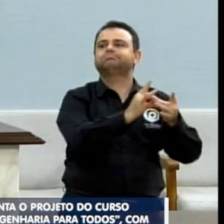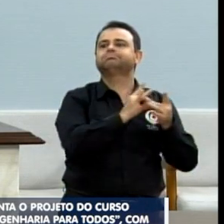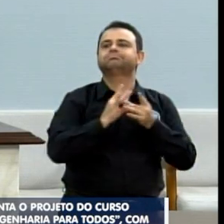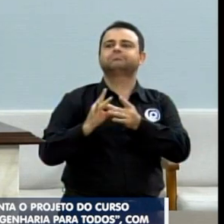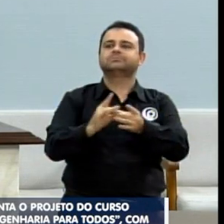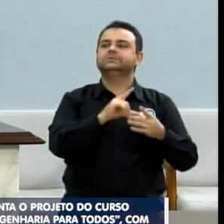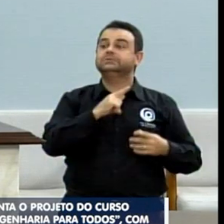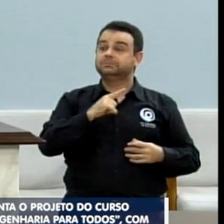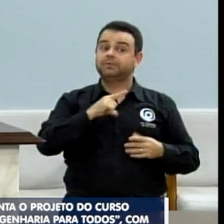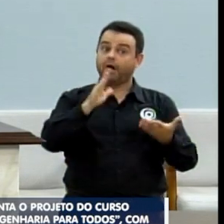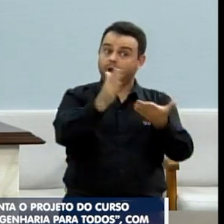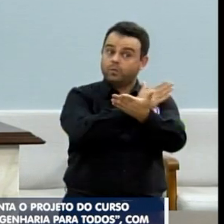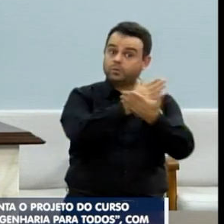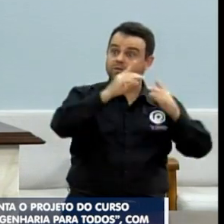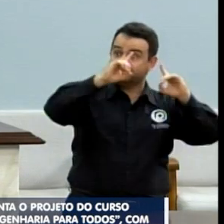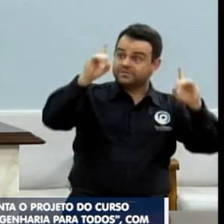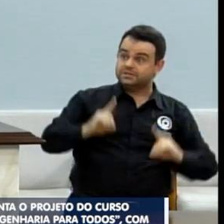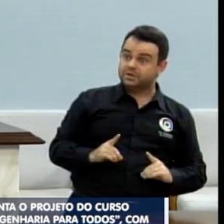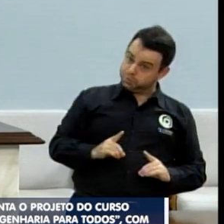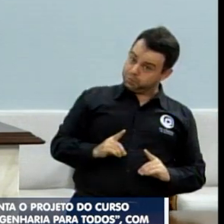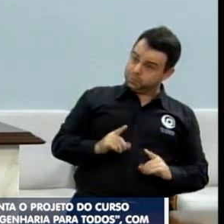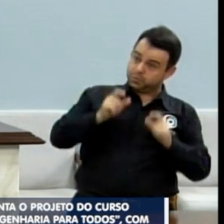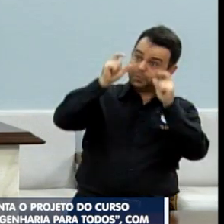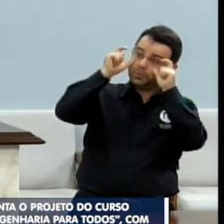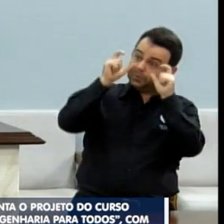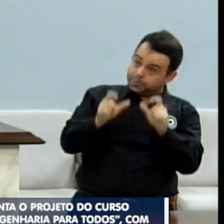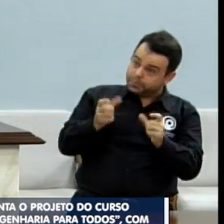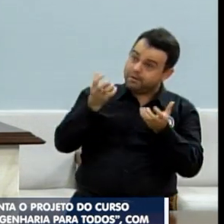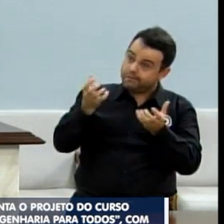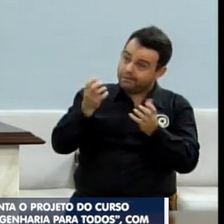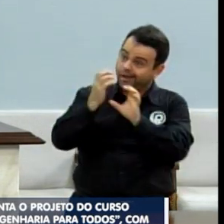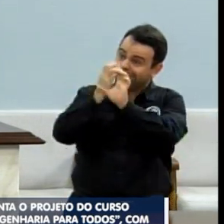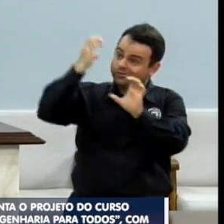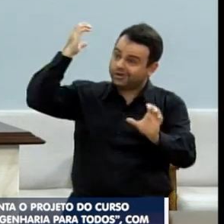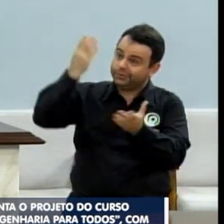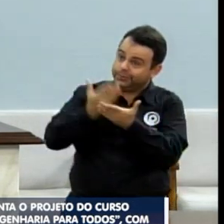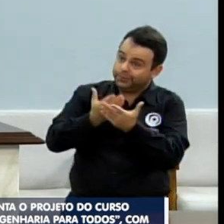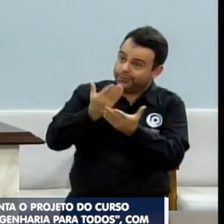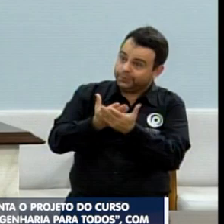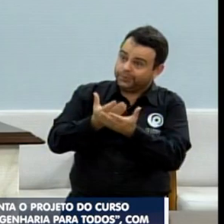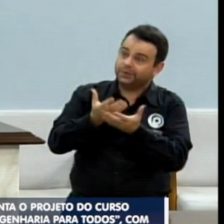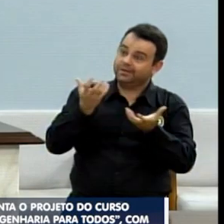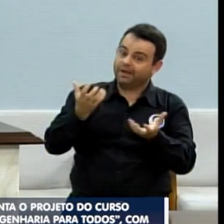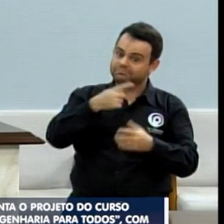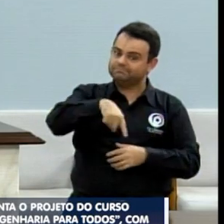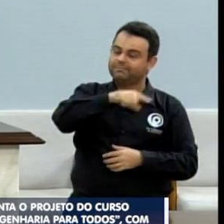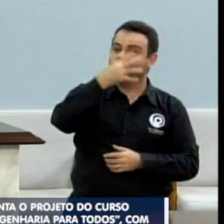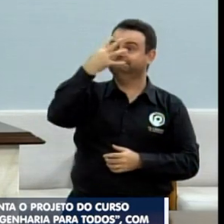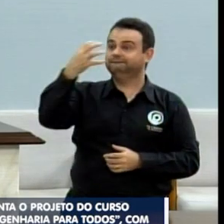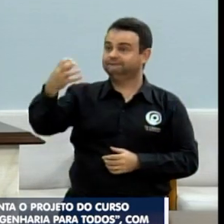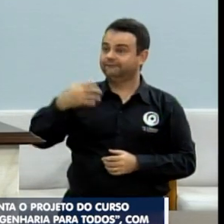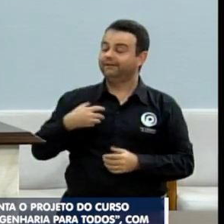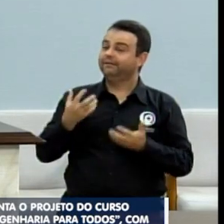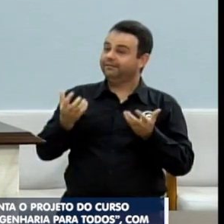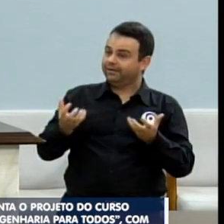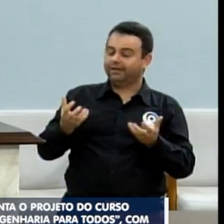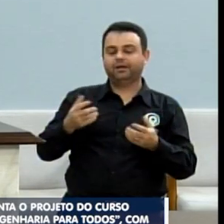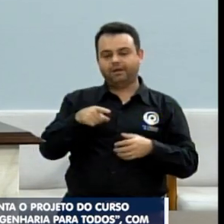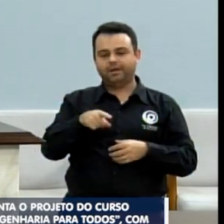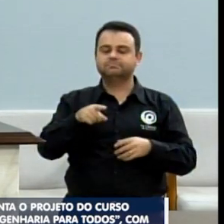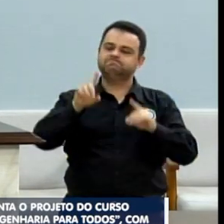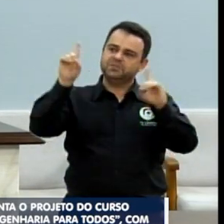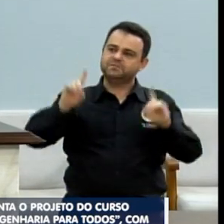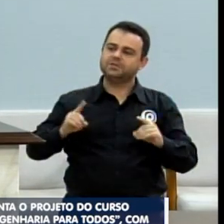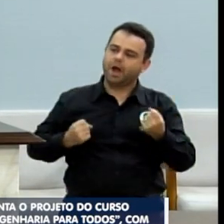dos deficientes pela engenharia e fortalecendo, principalmente, a comunidade. Sem contar que esse projeto